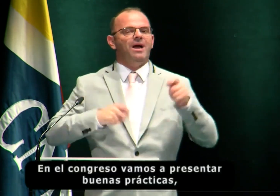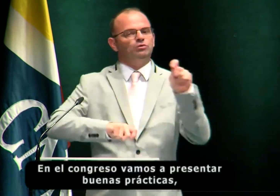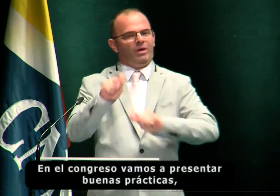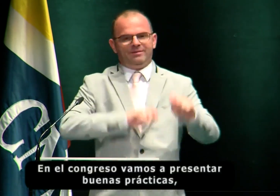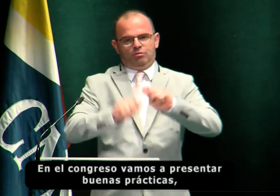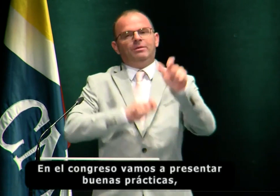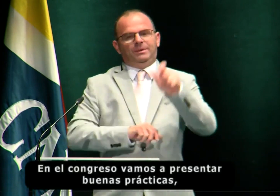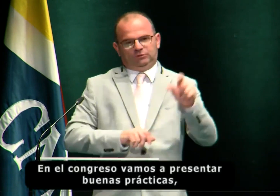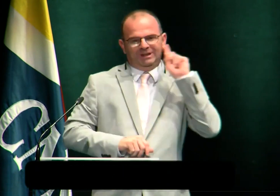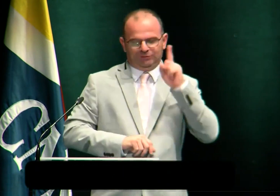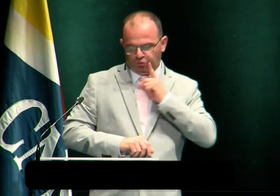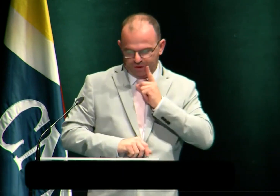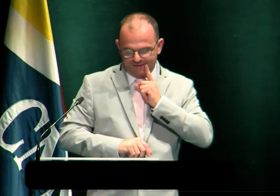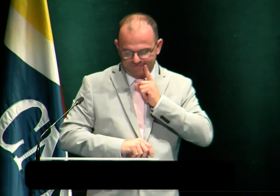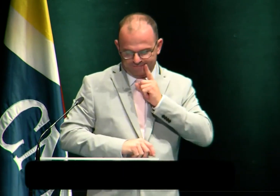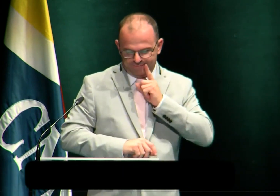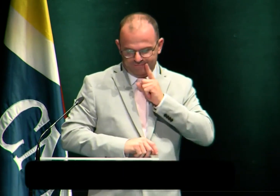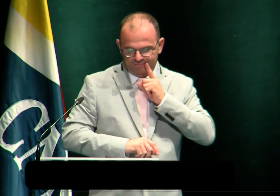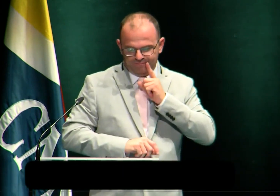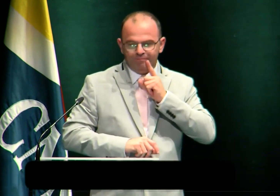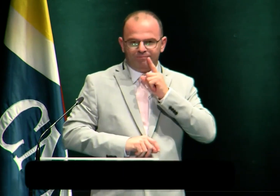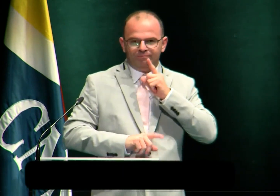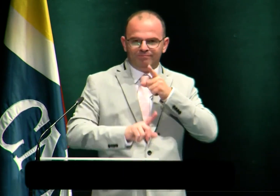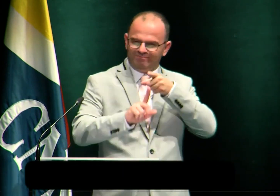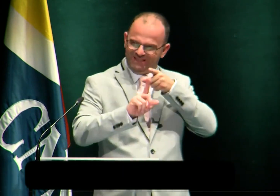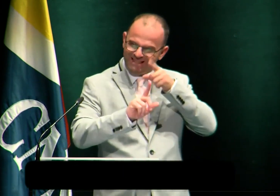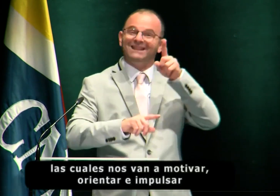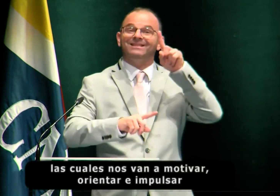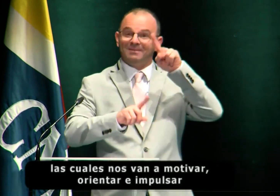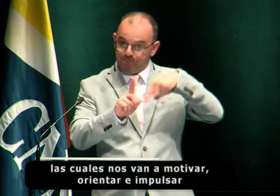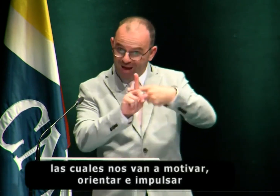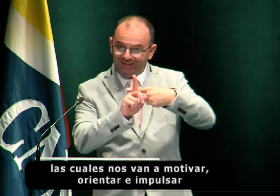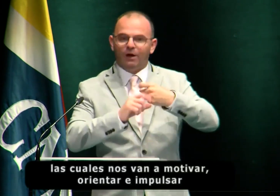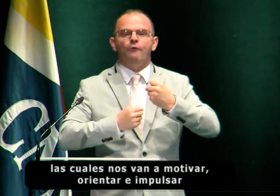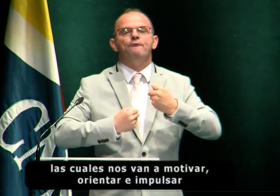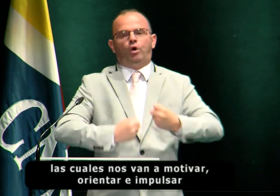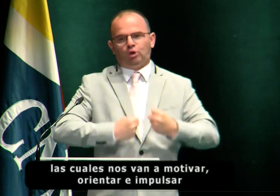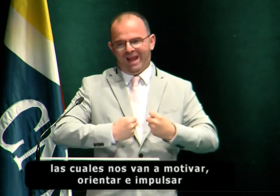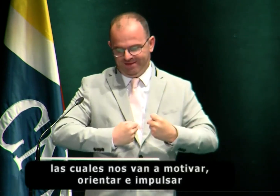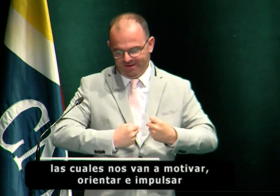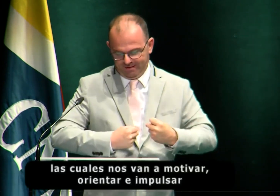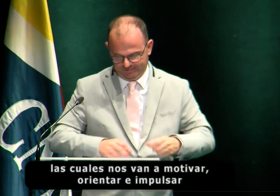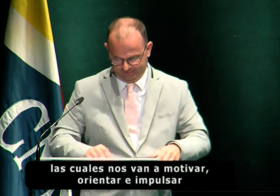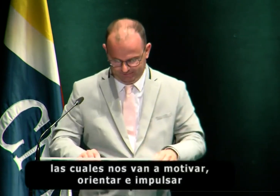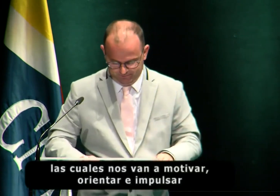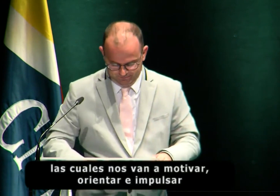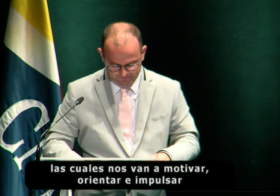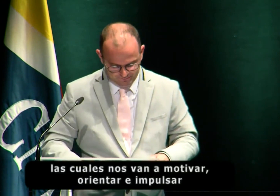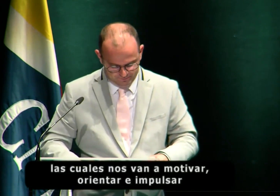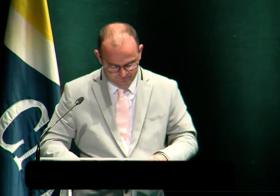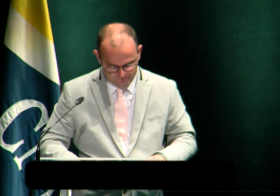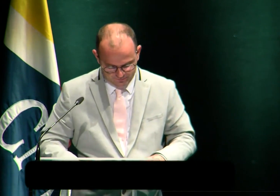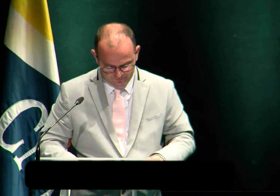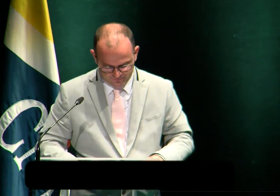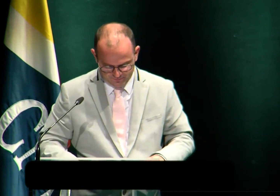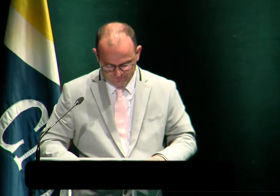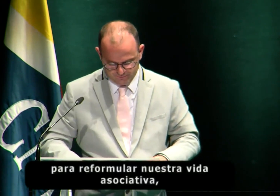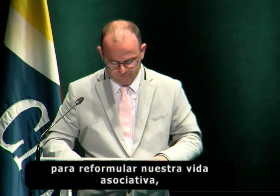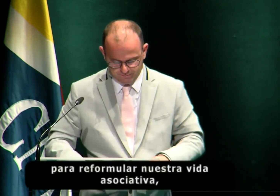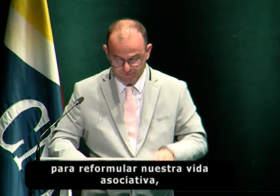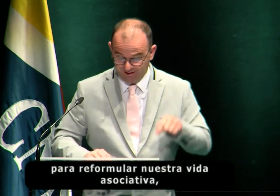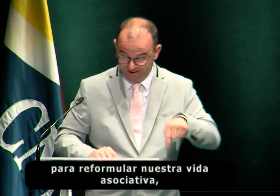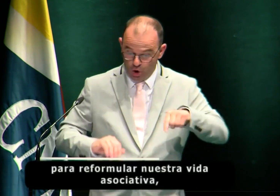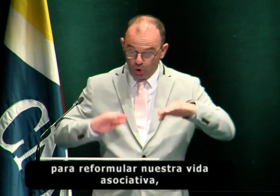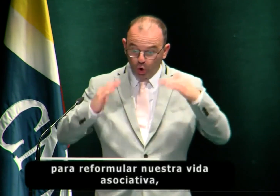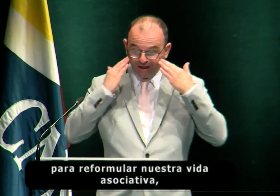a reformularnos nuestra vida asociativa, la vida asociativa de las personas sordas. Y además también nos van a